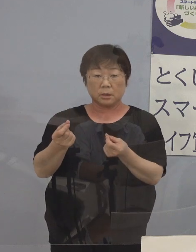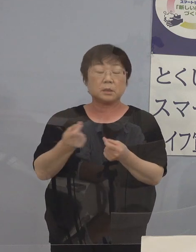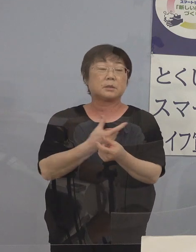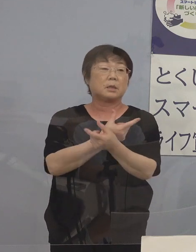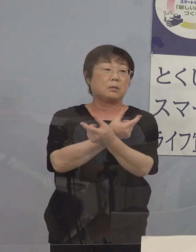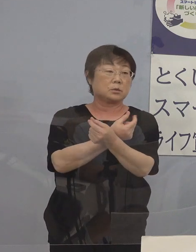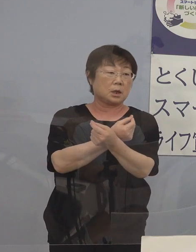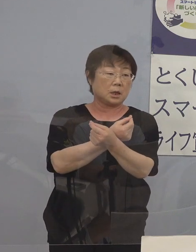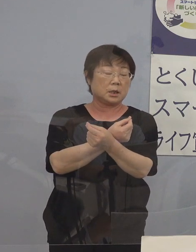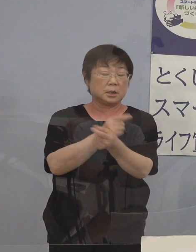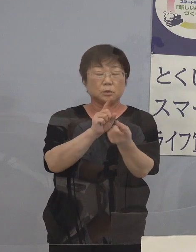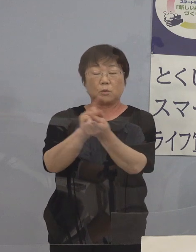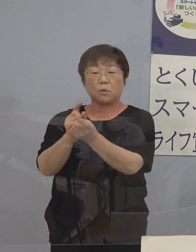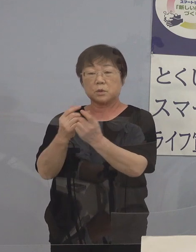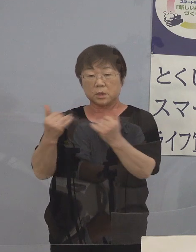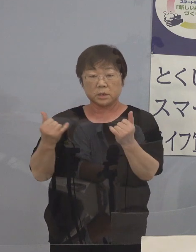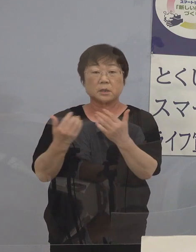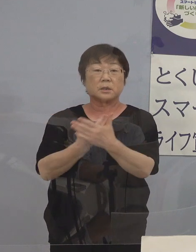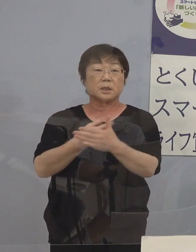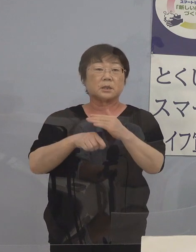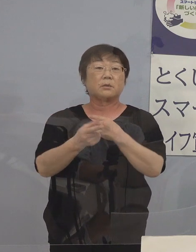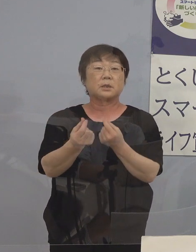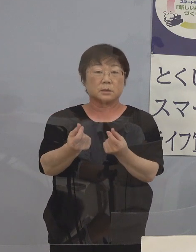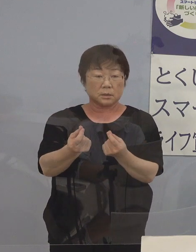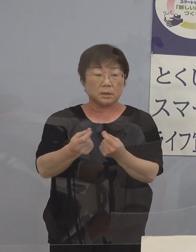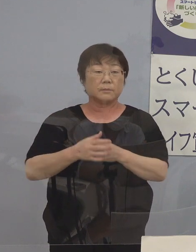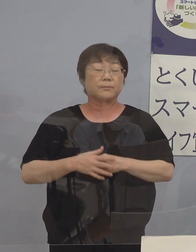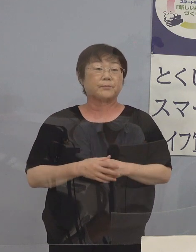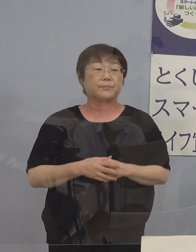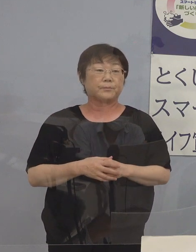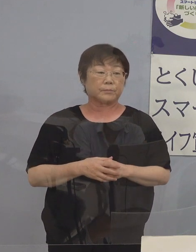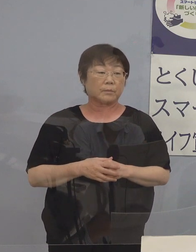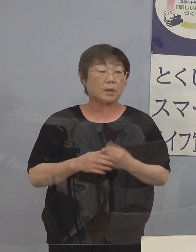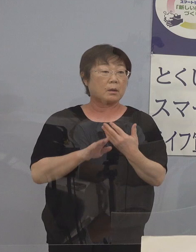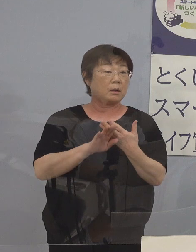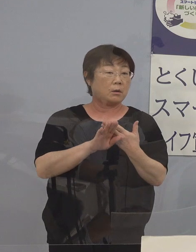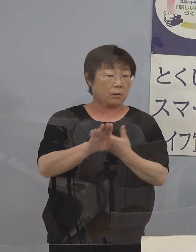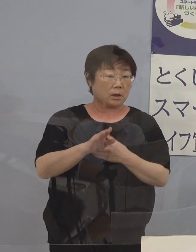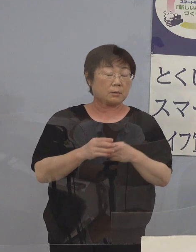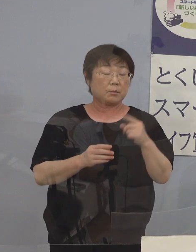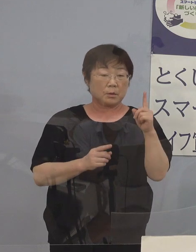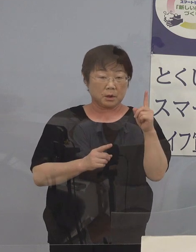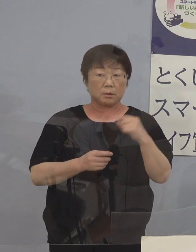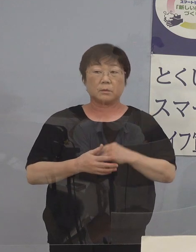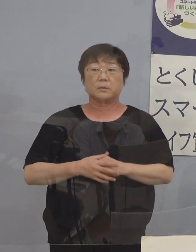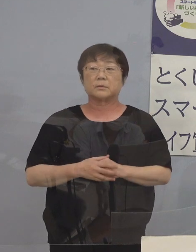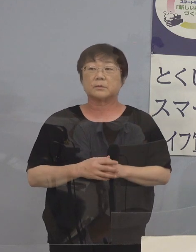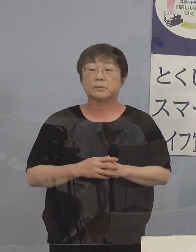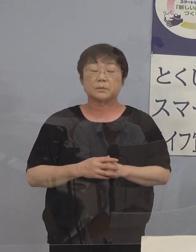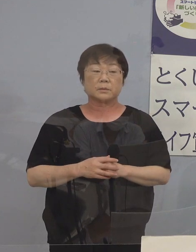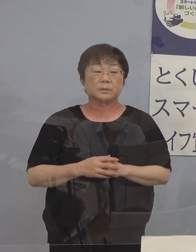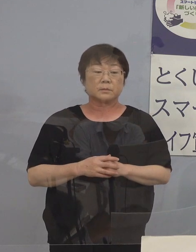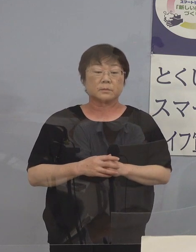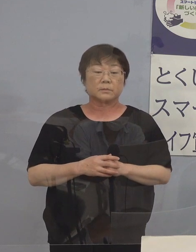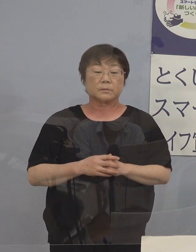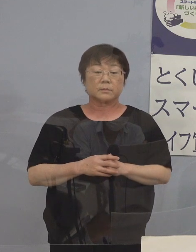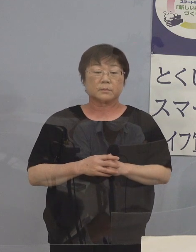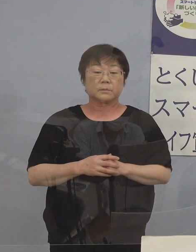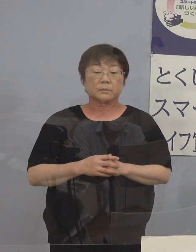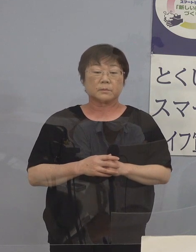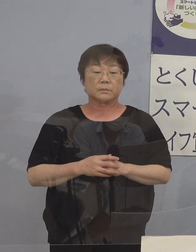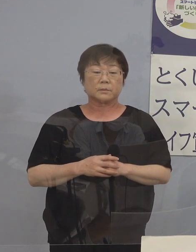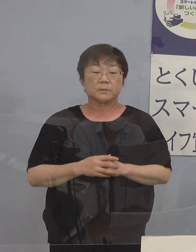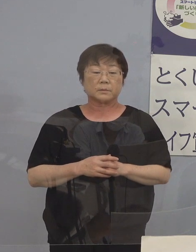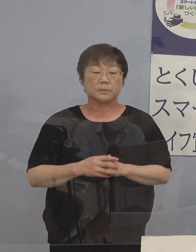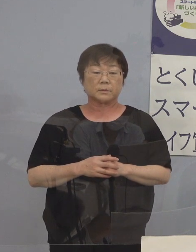お互い濃厚接触者 で、そういうことですよ。 分かりました。あともう一点なんですけれども、この看護